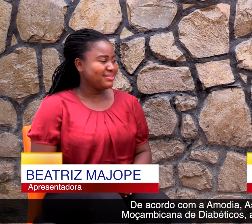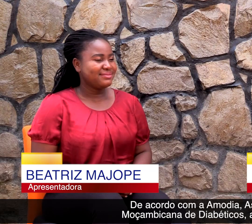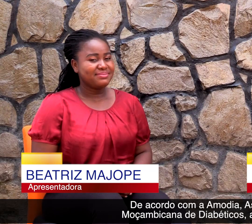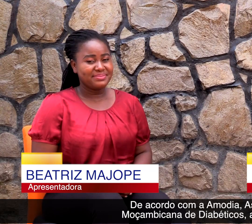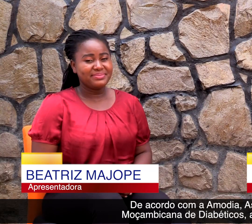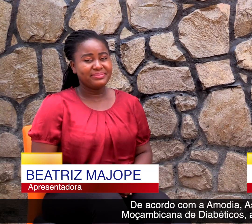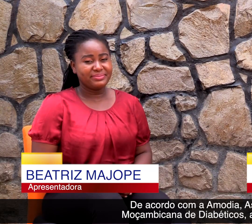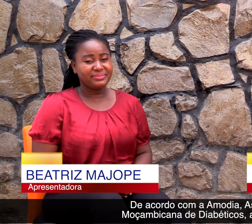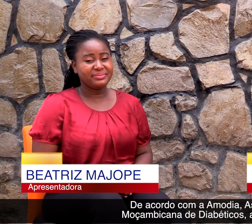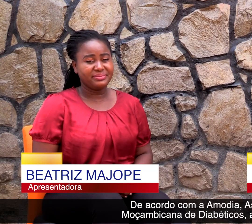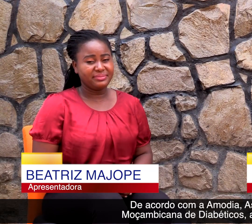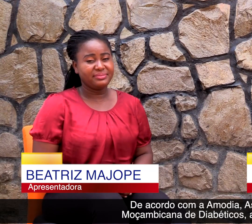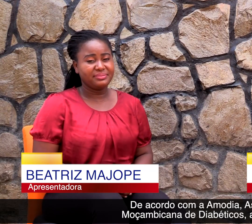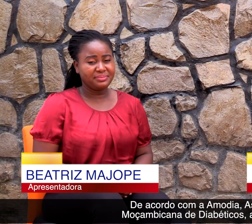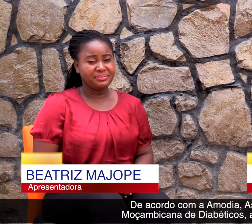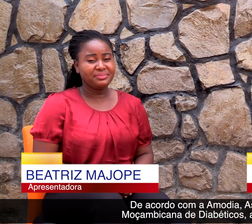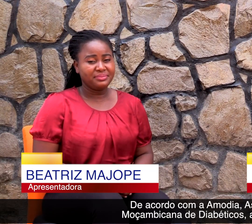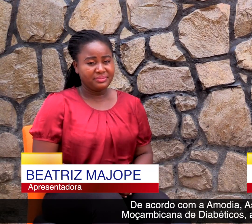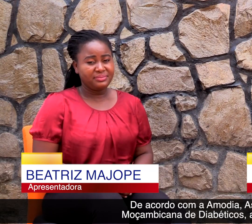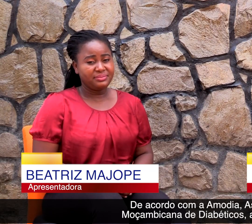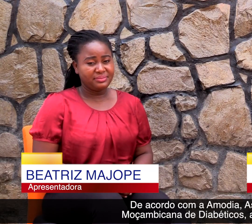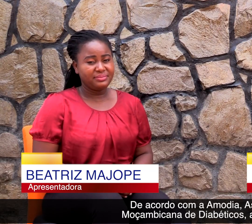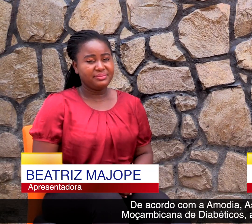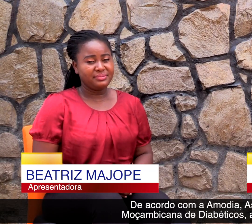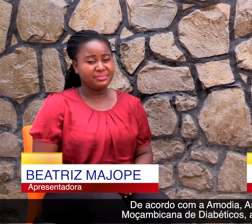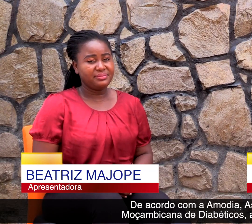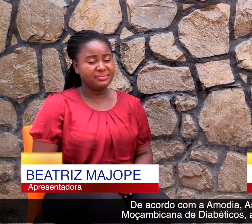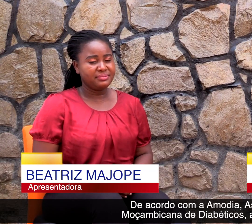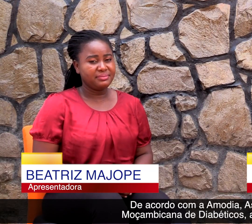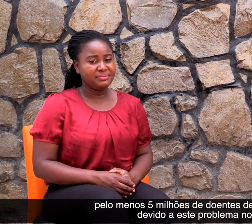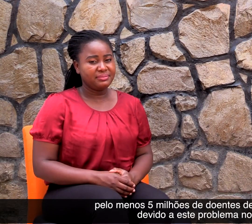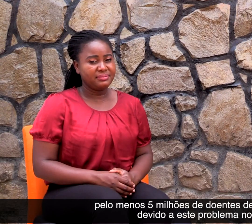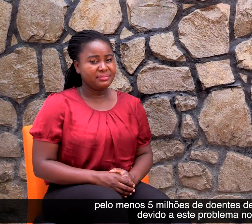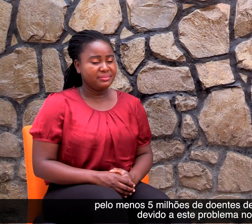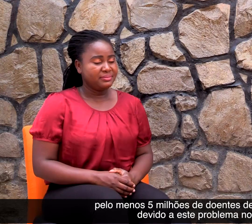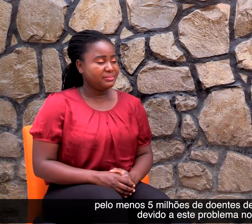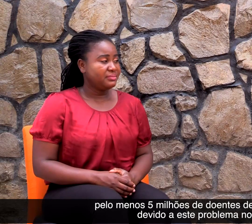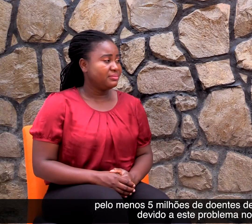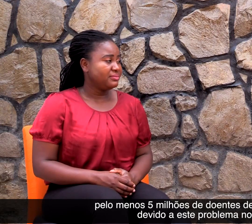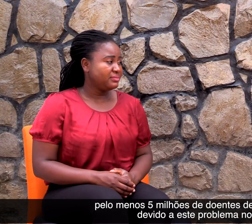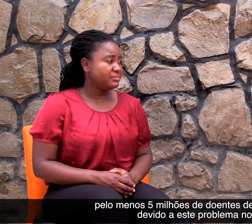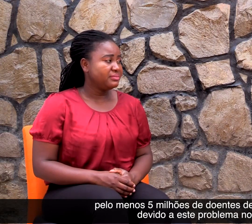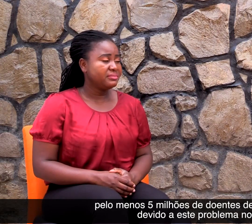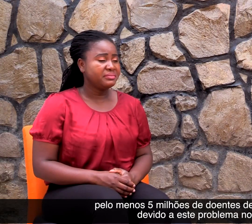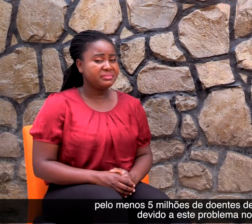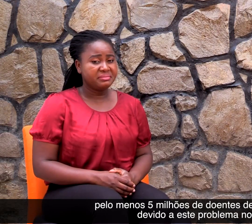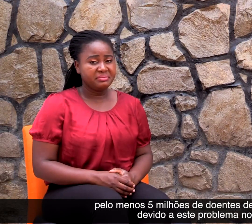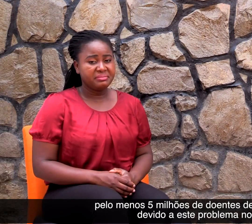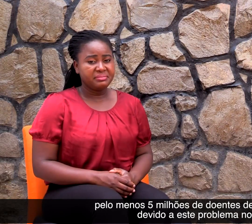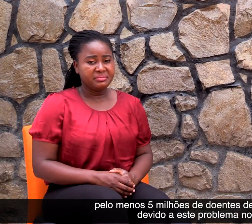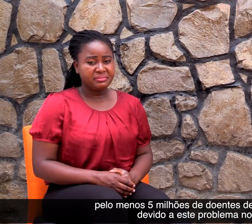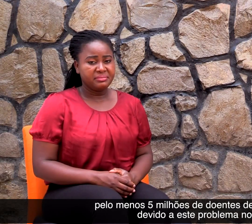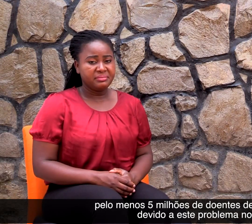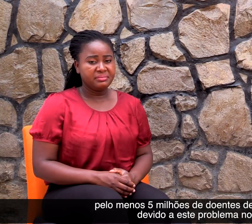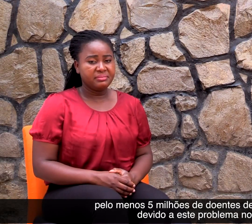De acordo com a AMUDIA, Associação Moçambicana de Diabéticos, anualmente pelo menos 5 milhões de doentes de